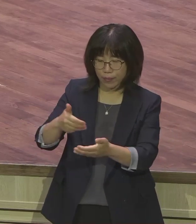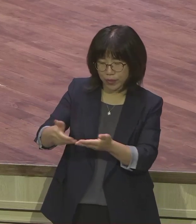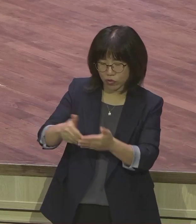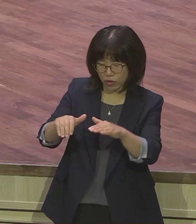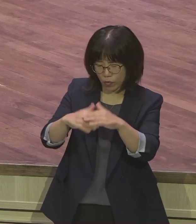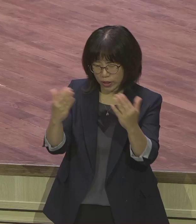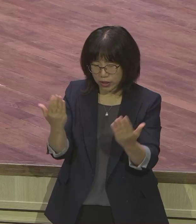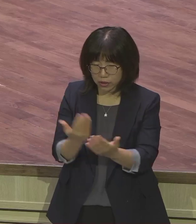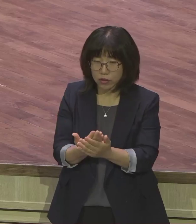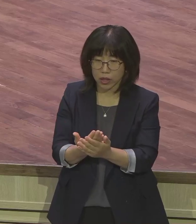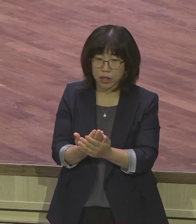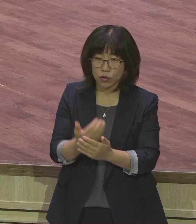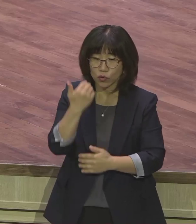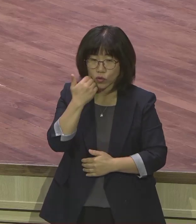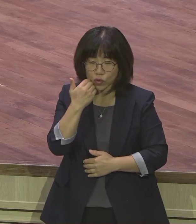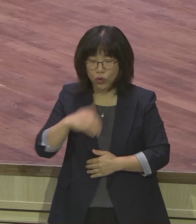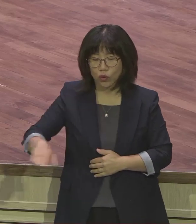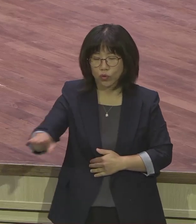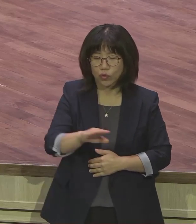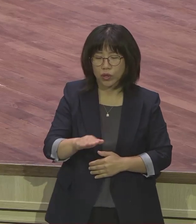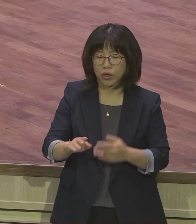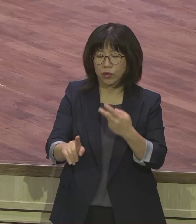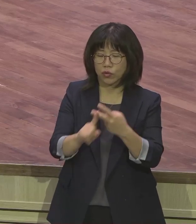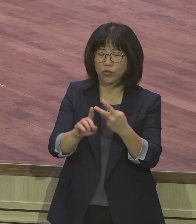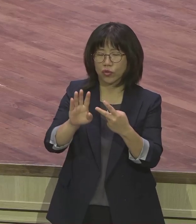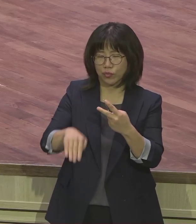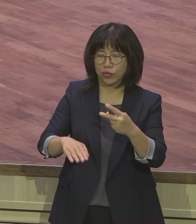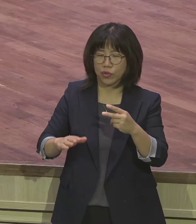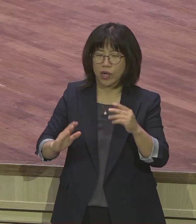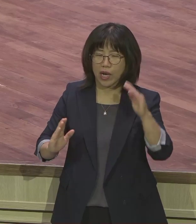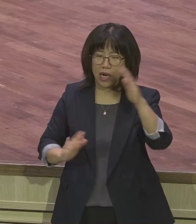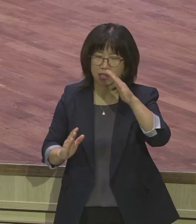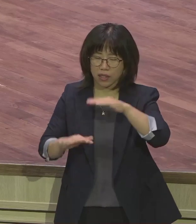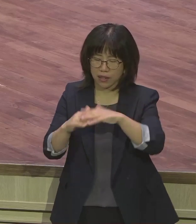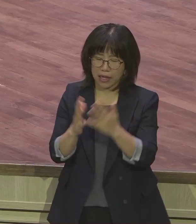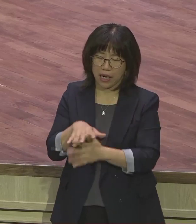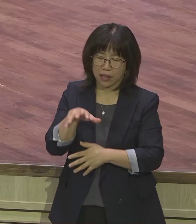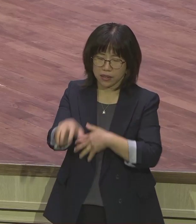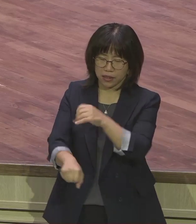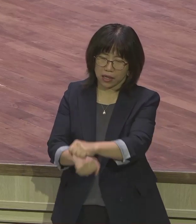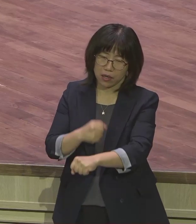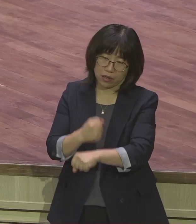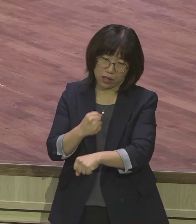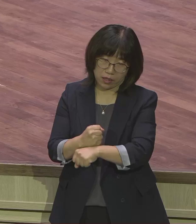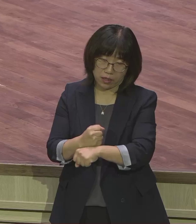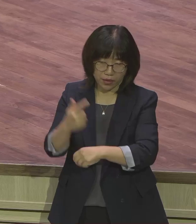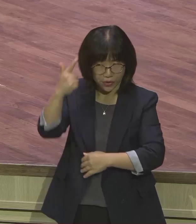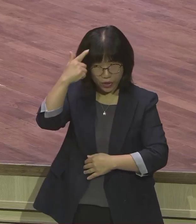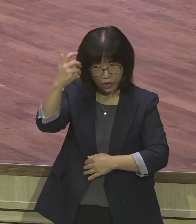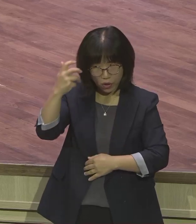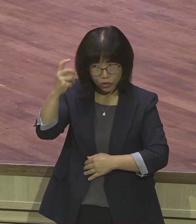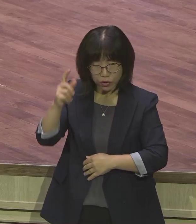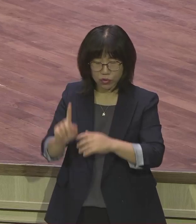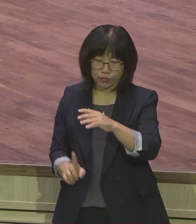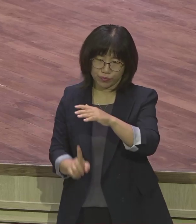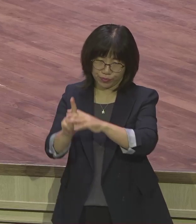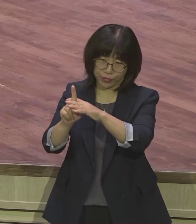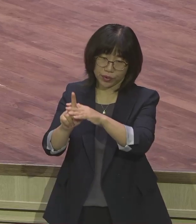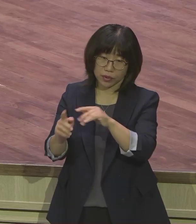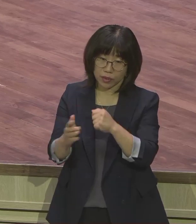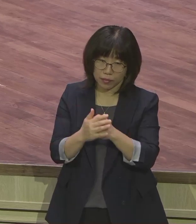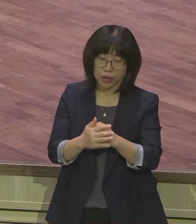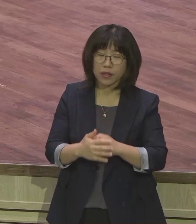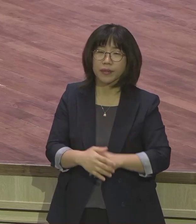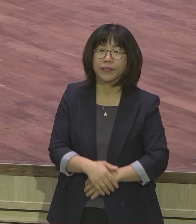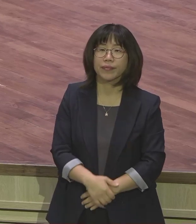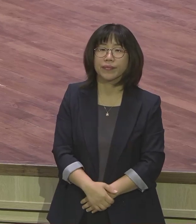비밀은 수준이 최고 중등부로서는 친구들 만나봐야 얘들 못 따라와요. 영적으로. 영이